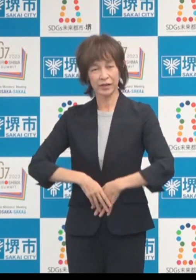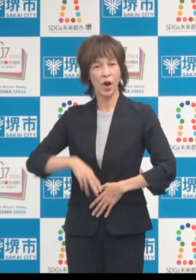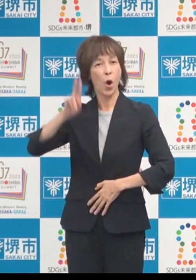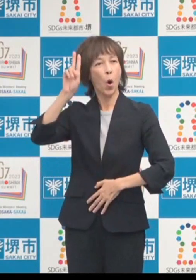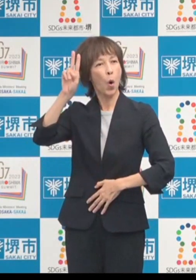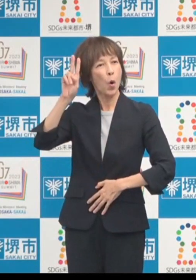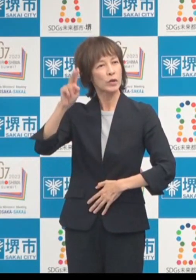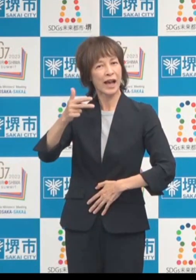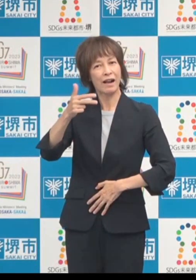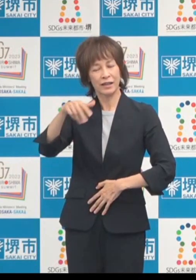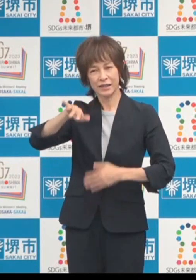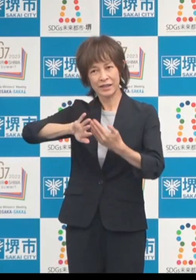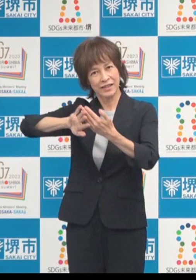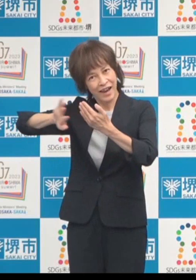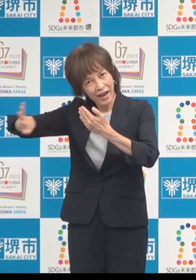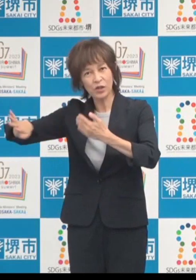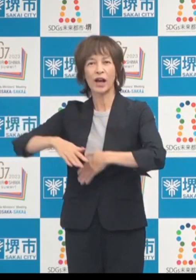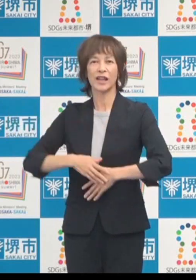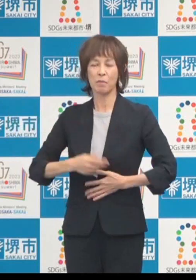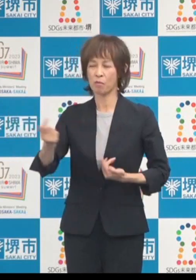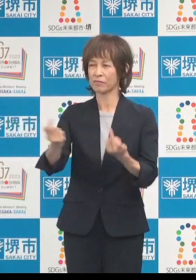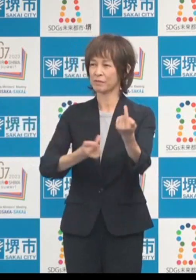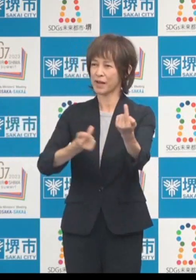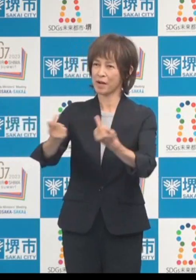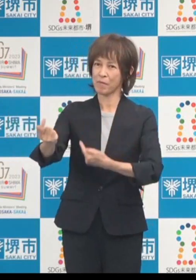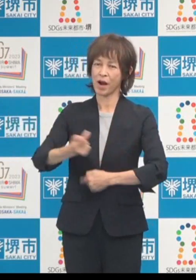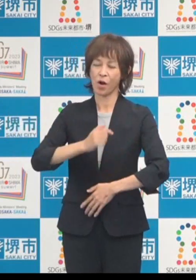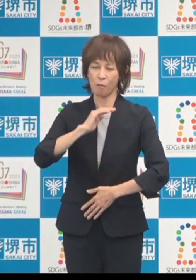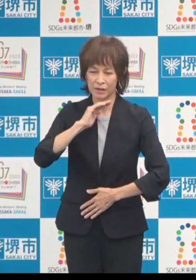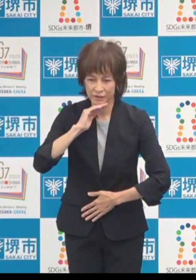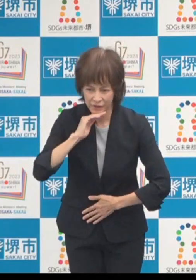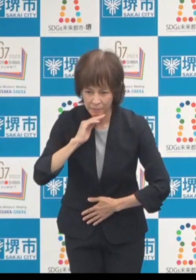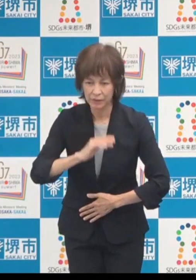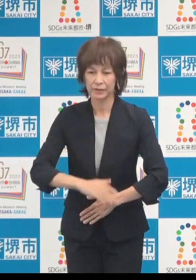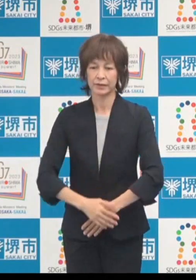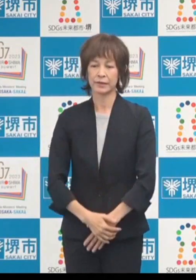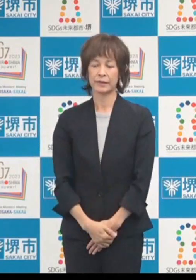方も楽しみにしていただけたらと考えております。